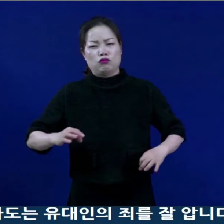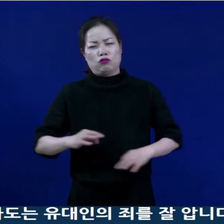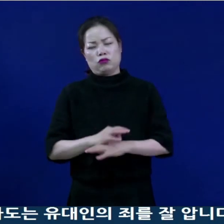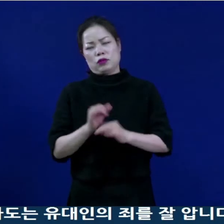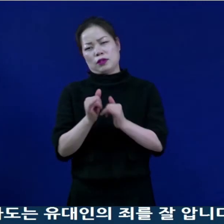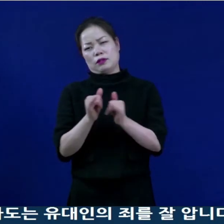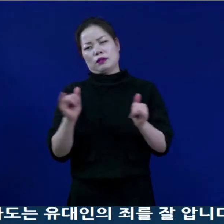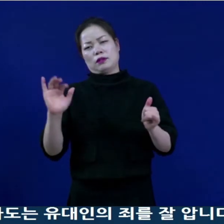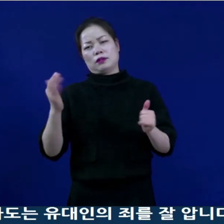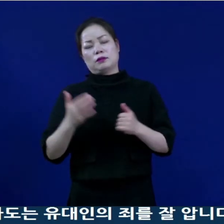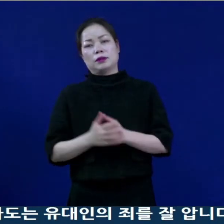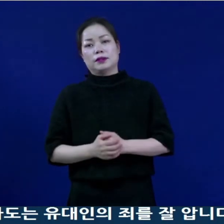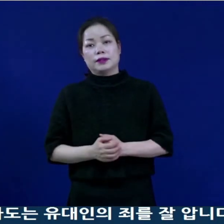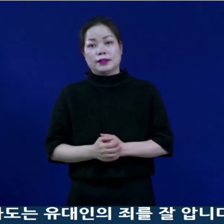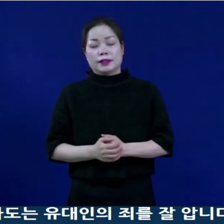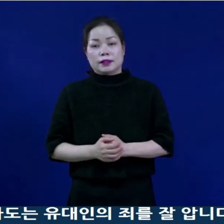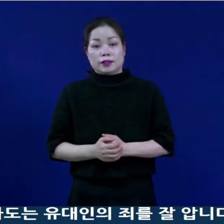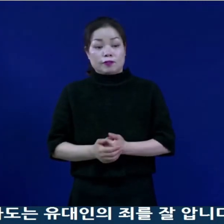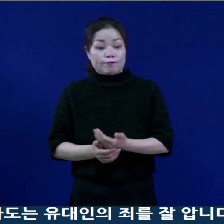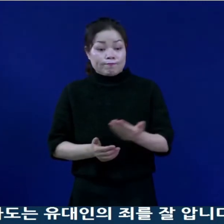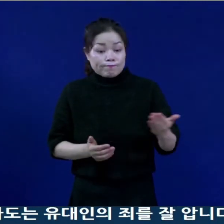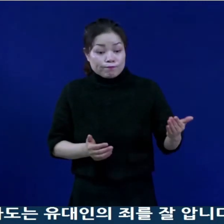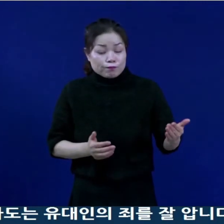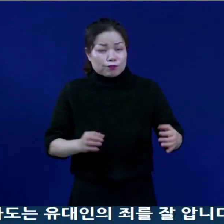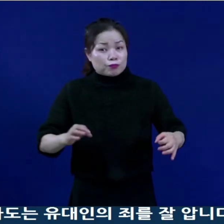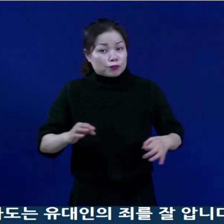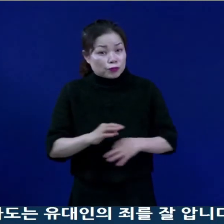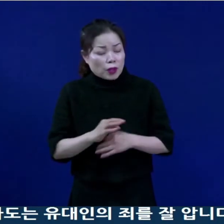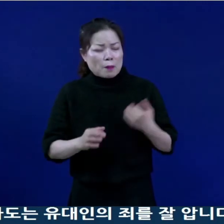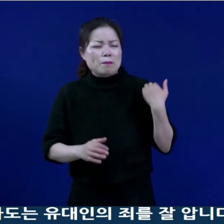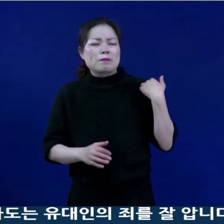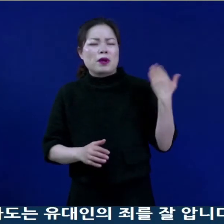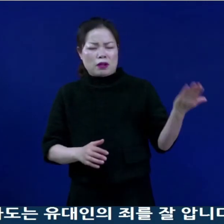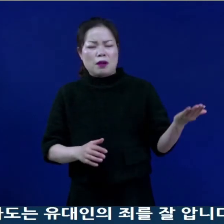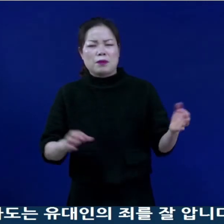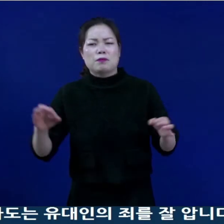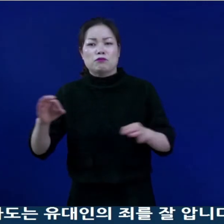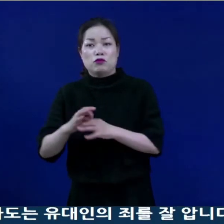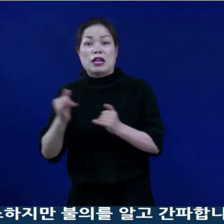됩니다. 예, 여러분, 불의를 방관하면 불의한 자가 됩니다.